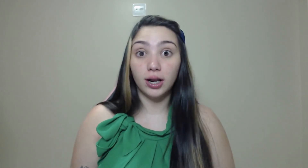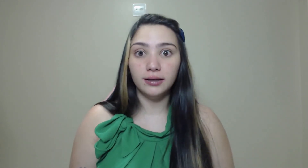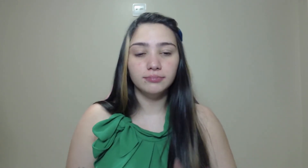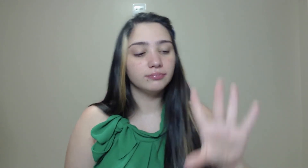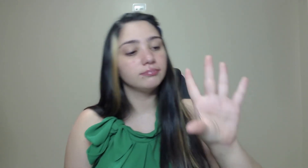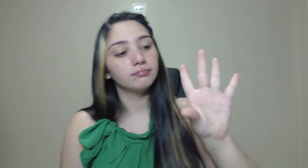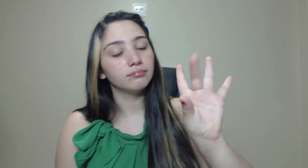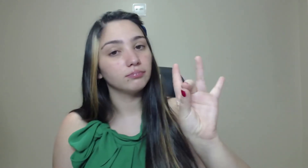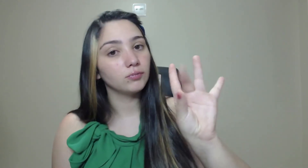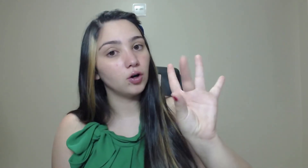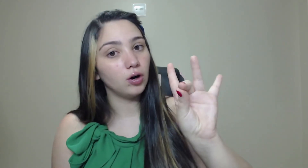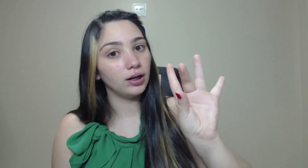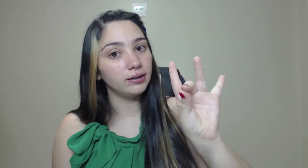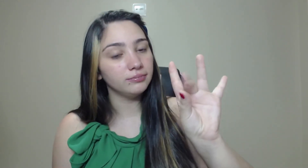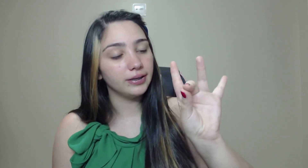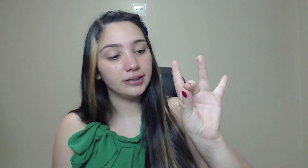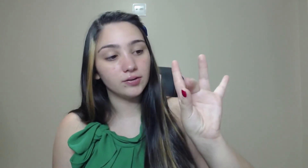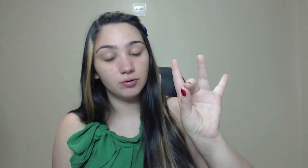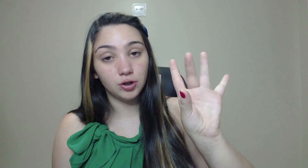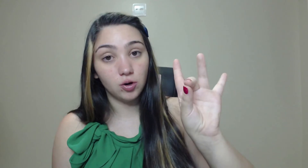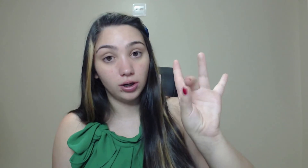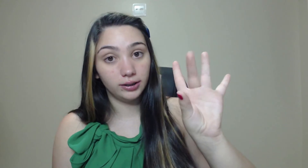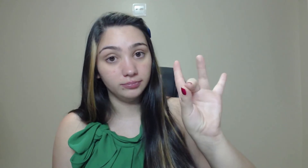Cola. Cola. Esse é o sinal de cola.